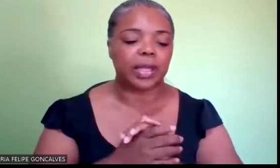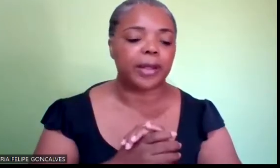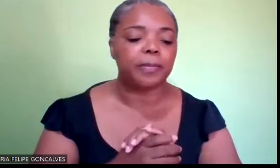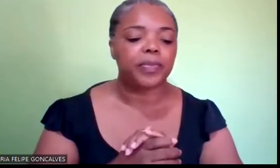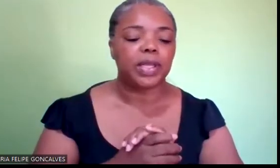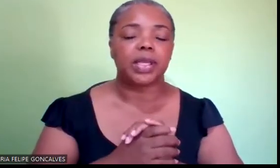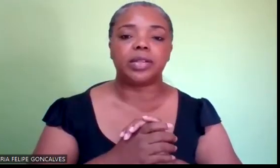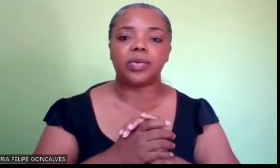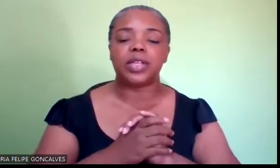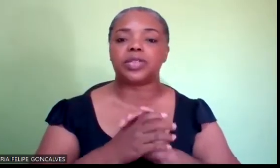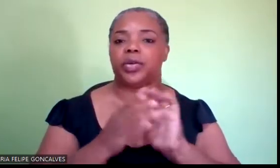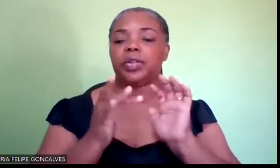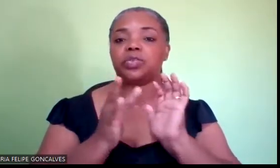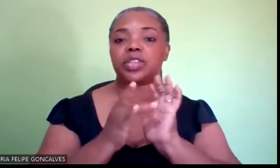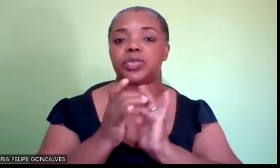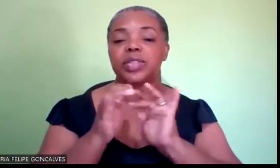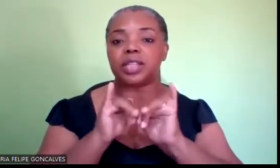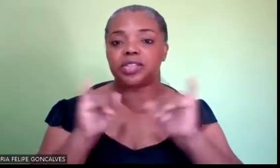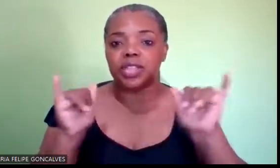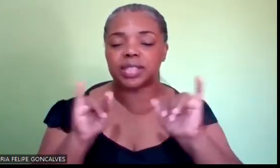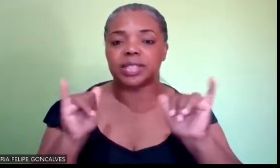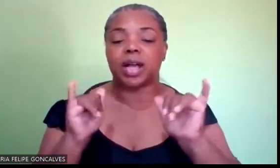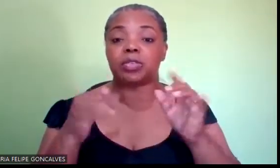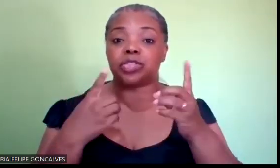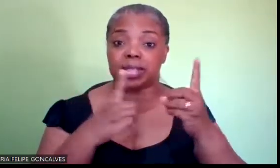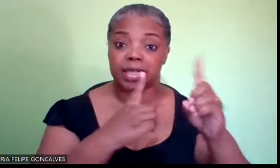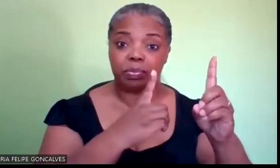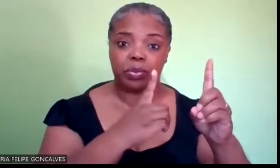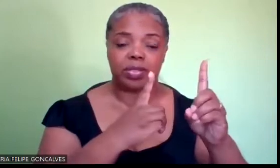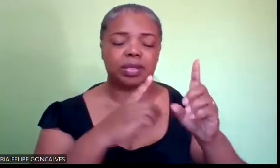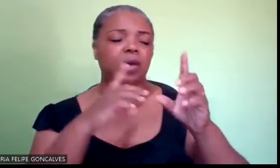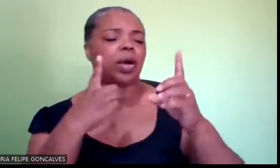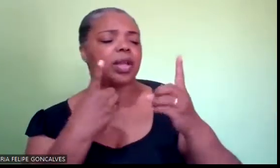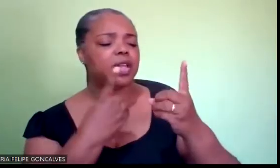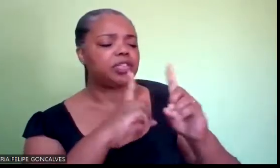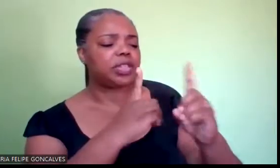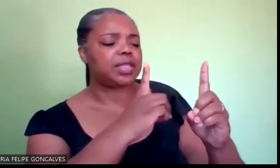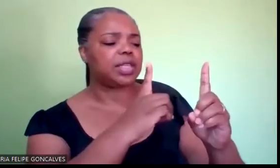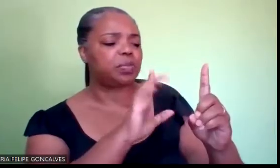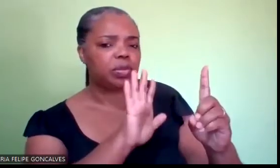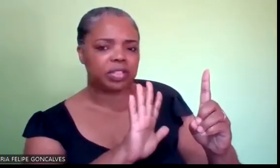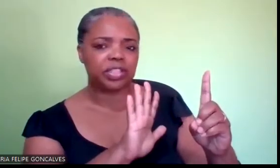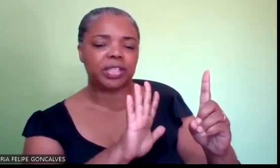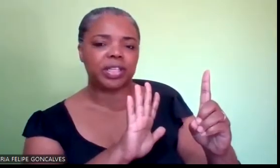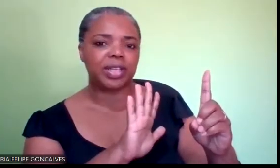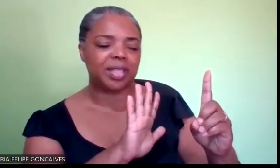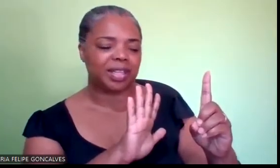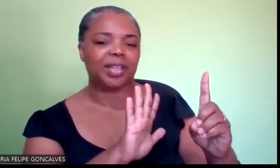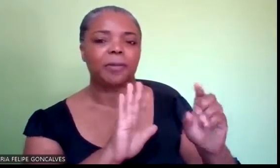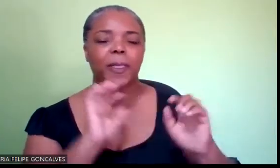tá? Então, olha só. Então, Jesus, ele disse aos discípulos. Então, olha, discípulos, a gente deixa eles aqui.